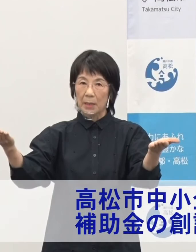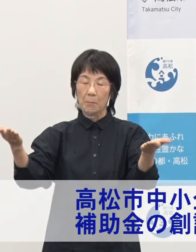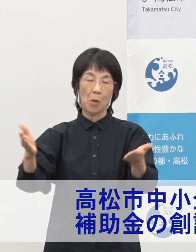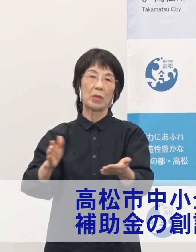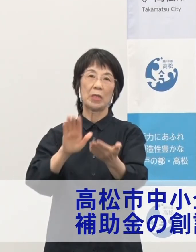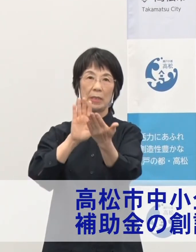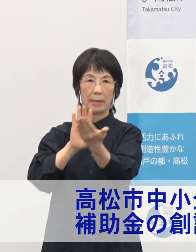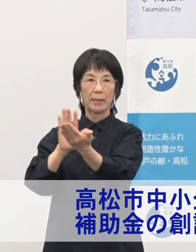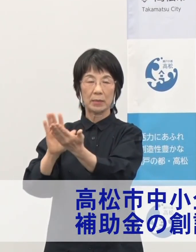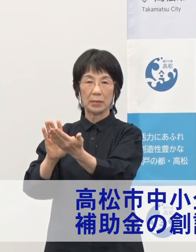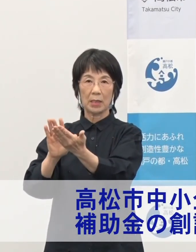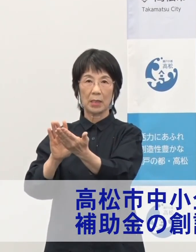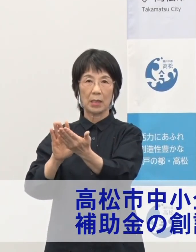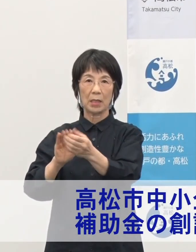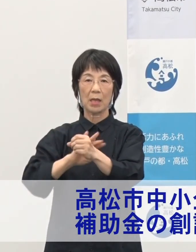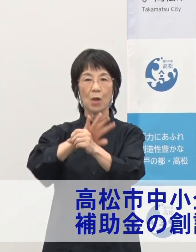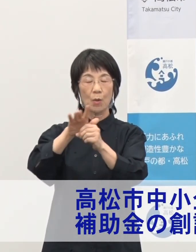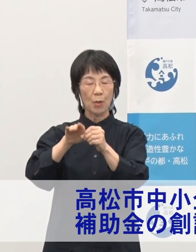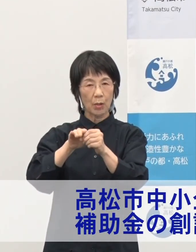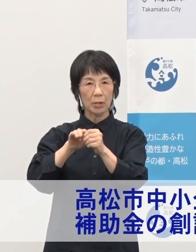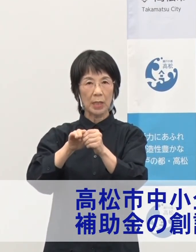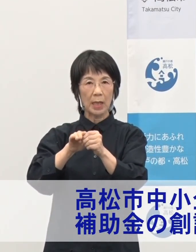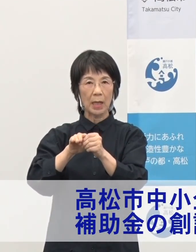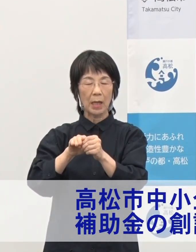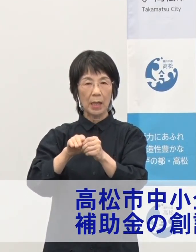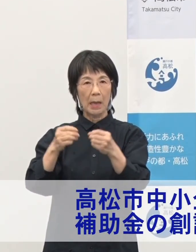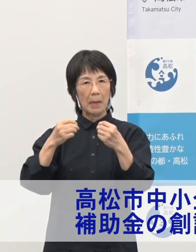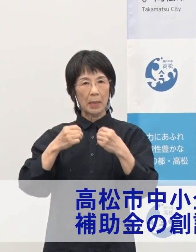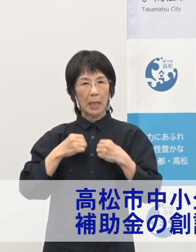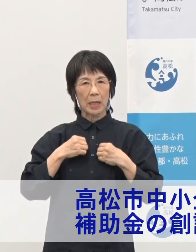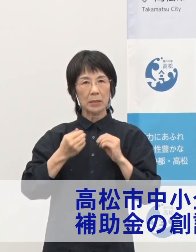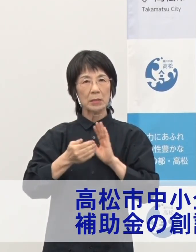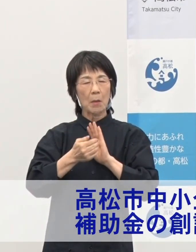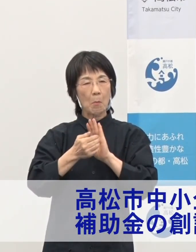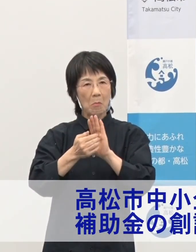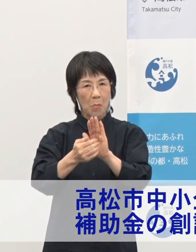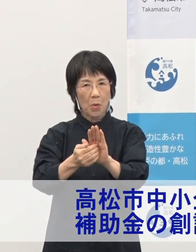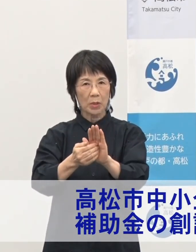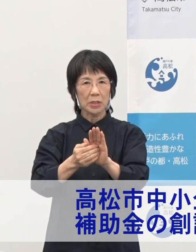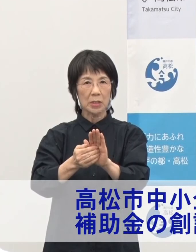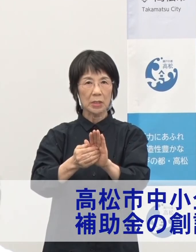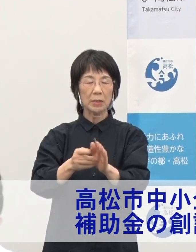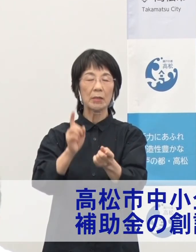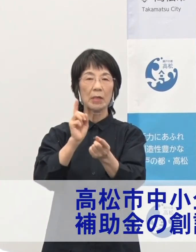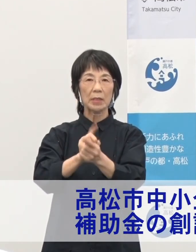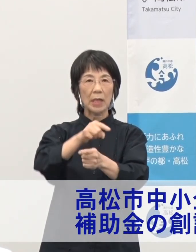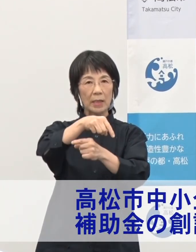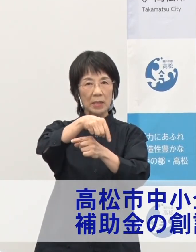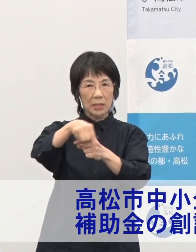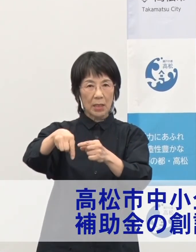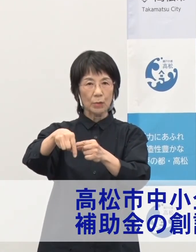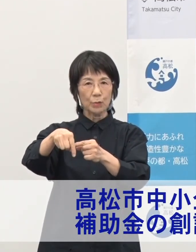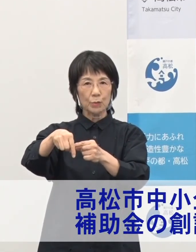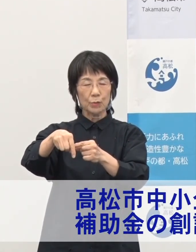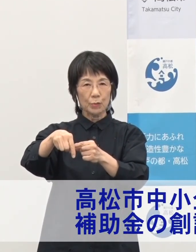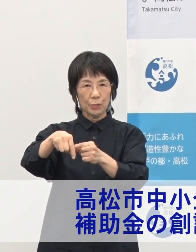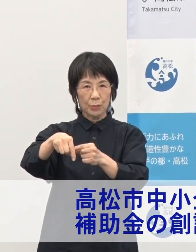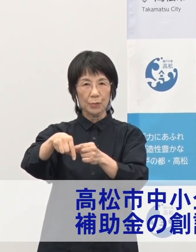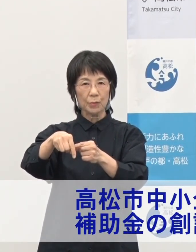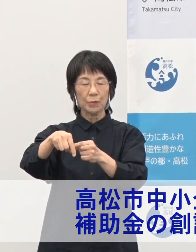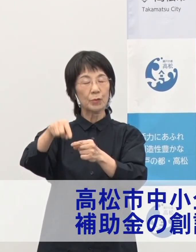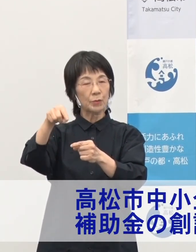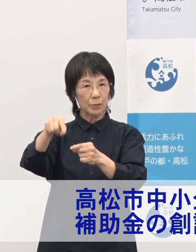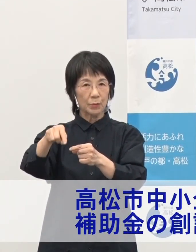て新型コロナウイルス感染症の感染防止対策を講じていたぴお各店舗で講じている